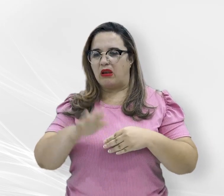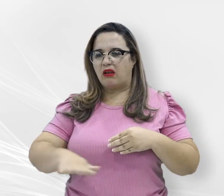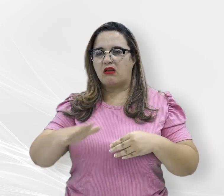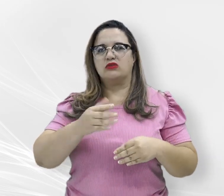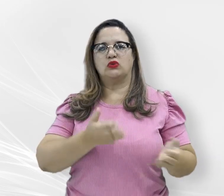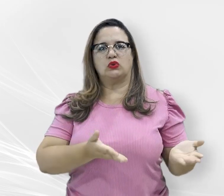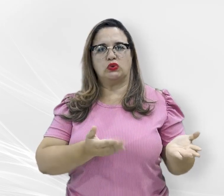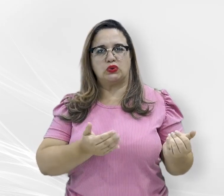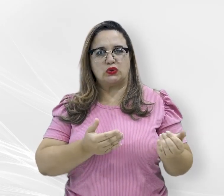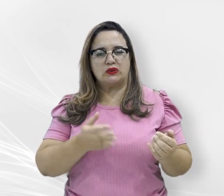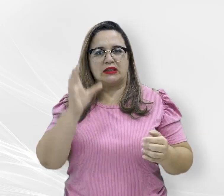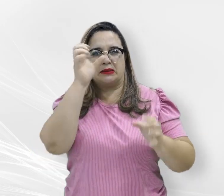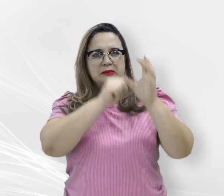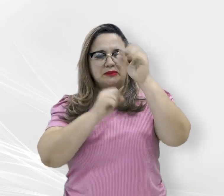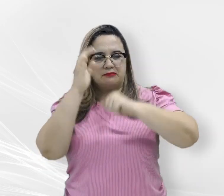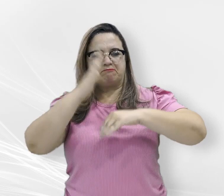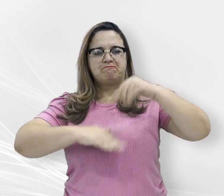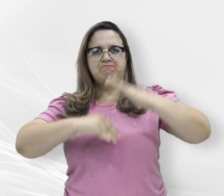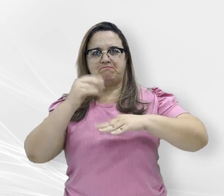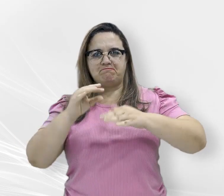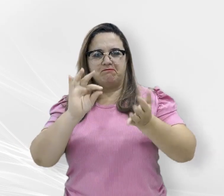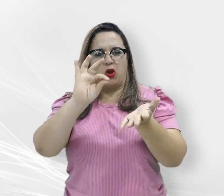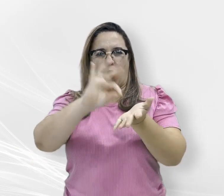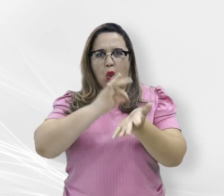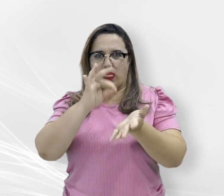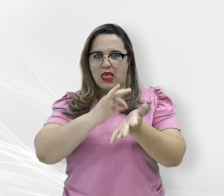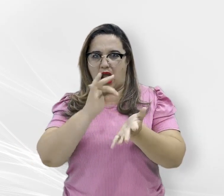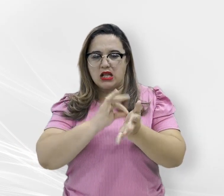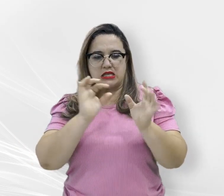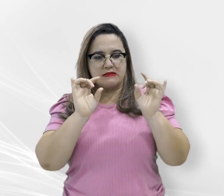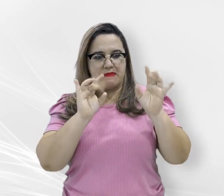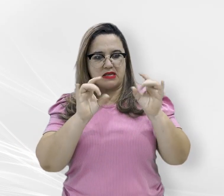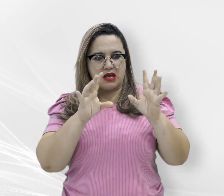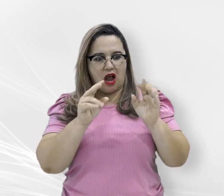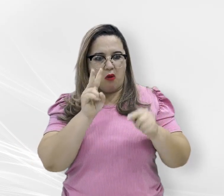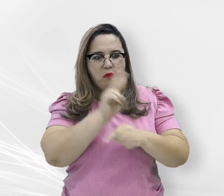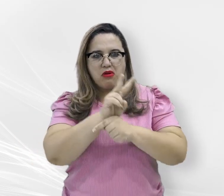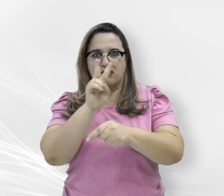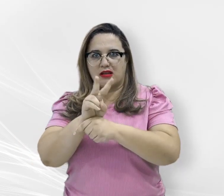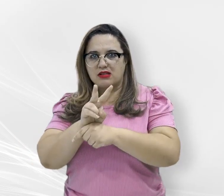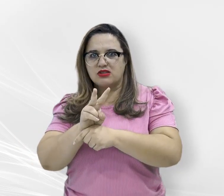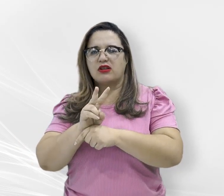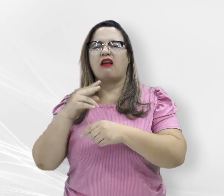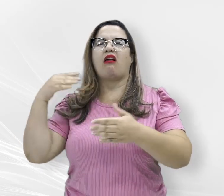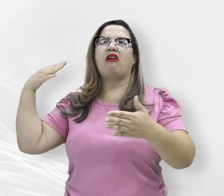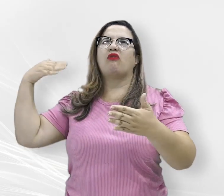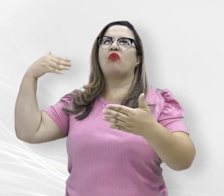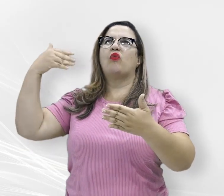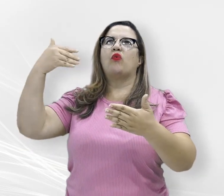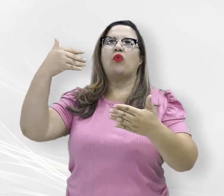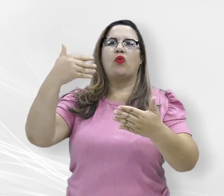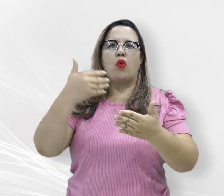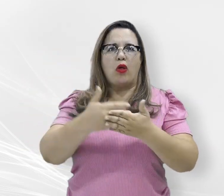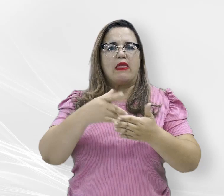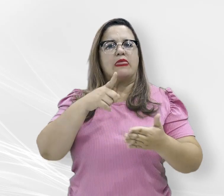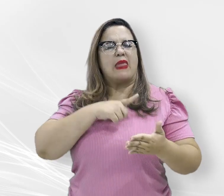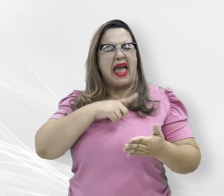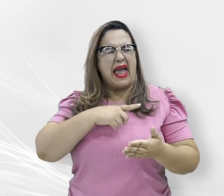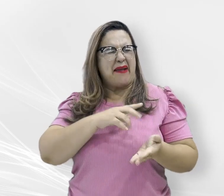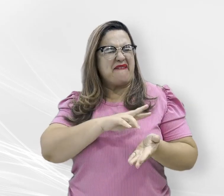aprendizagem profissional, contrato de trabalho especial e protegido que historicamente tem inserido milhares de adolescentes e jovens no mercado